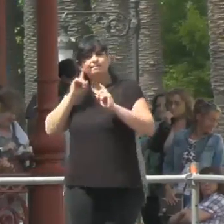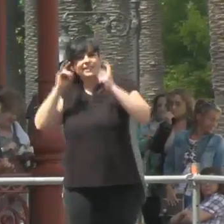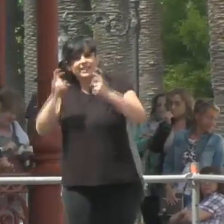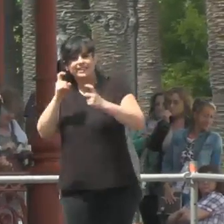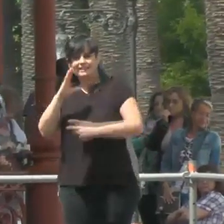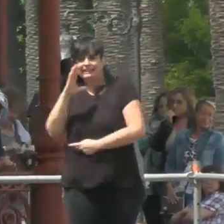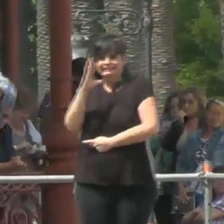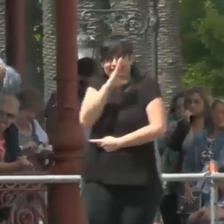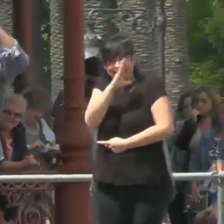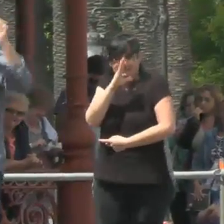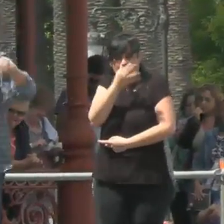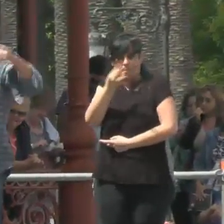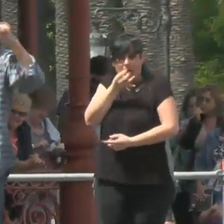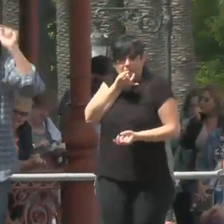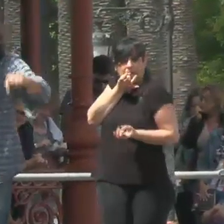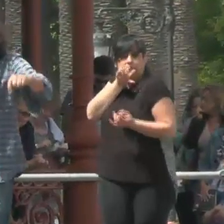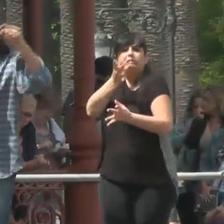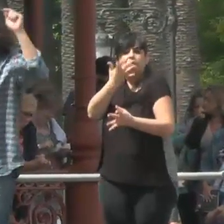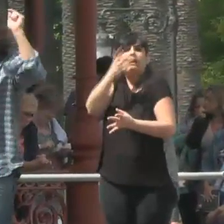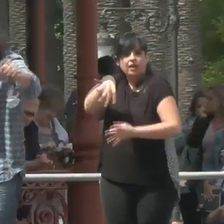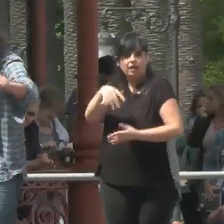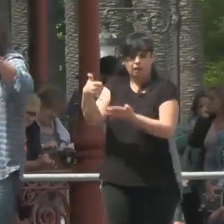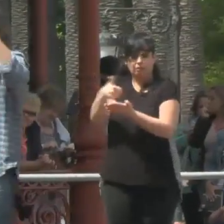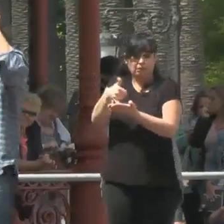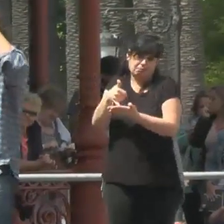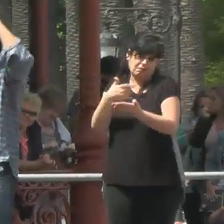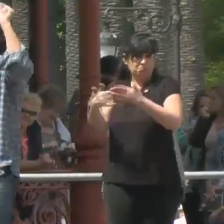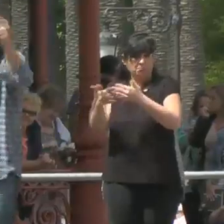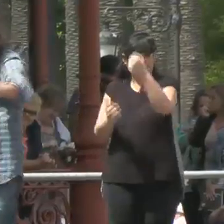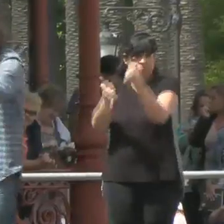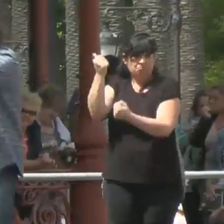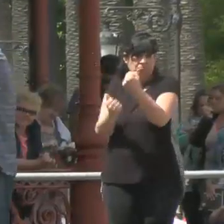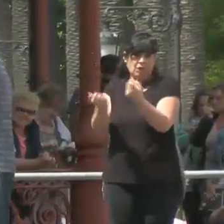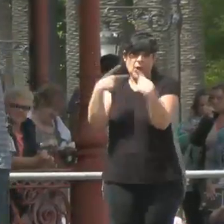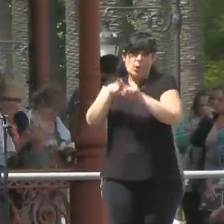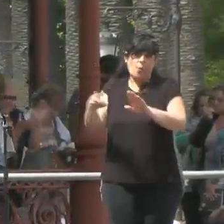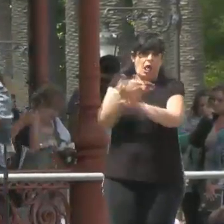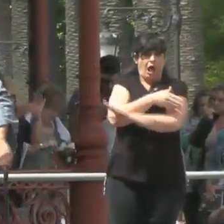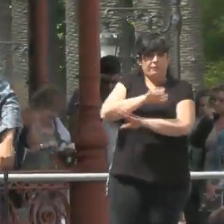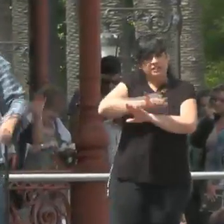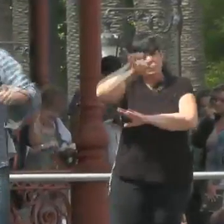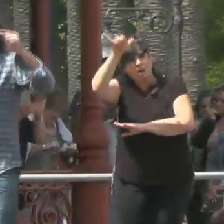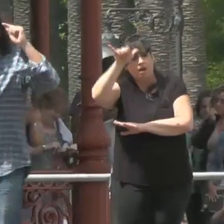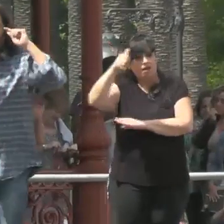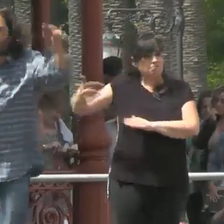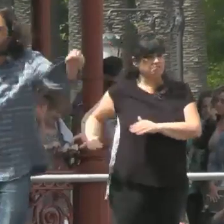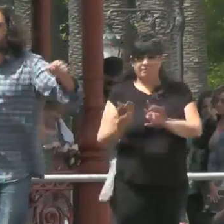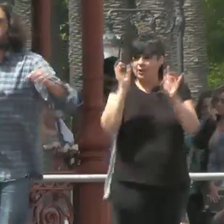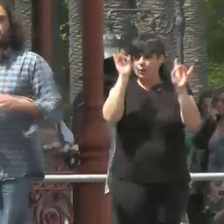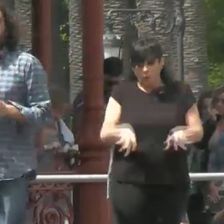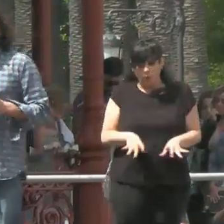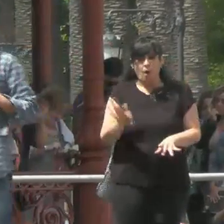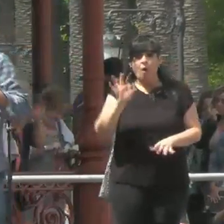cargarlle as culpas, como sempre o máis débil, o maquinista, como xa fixeron no accidente de Spanero do metro de Valencia, contra o